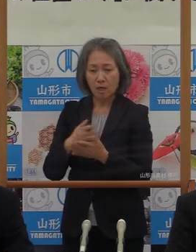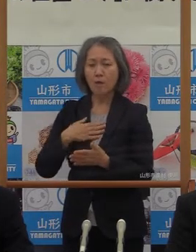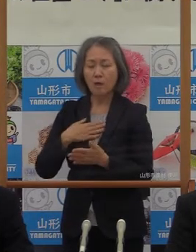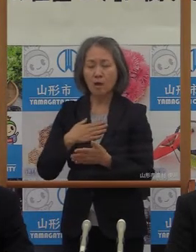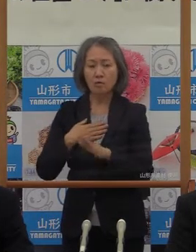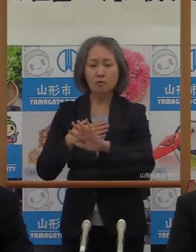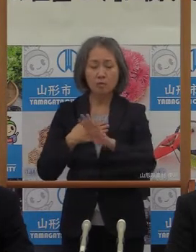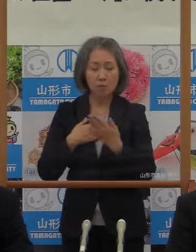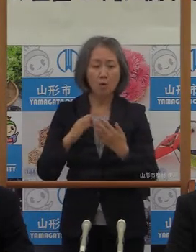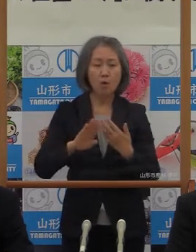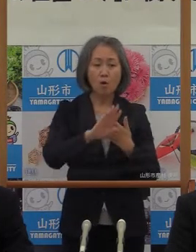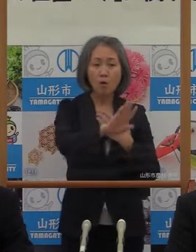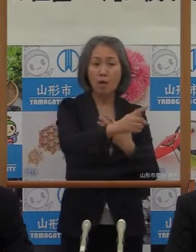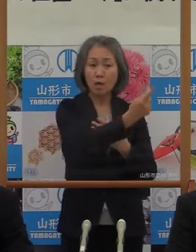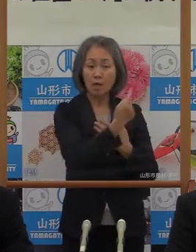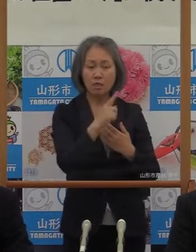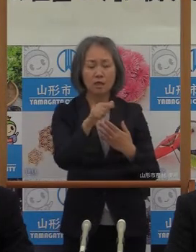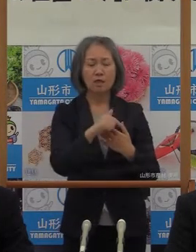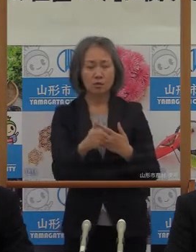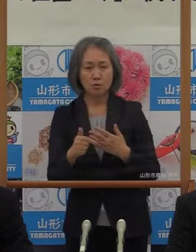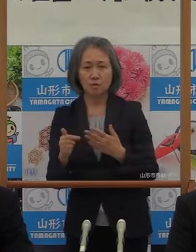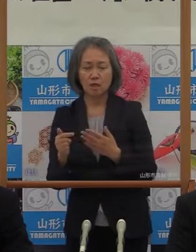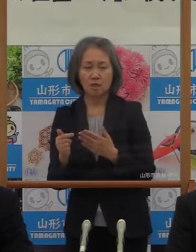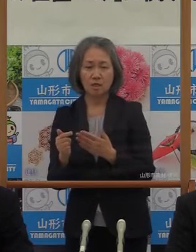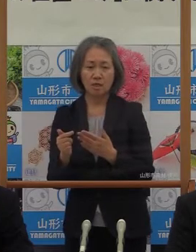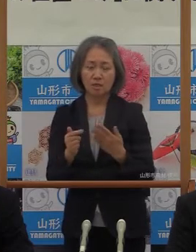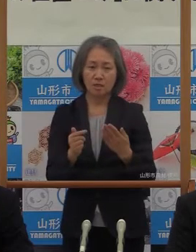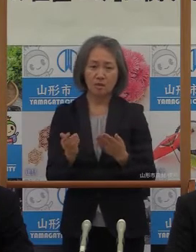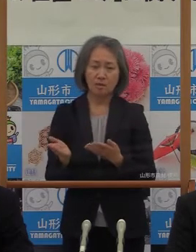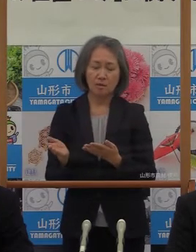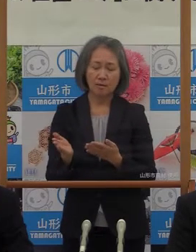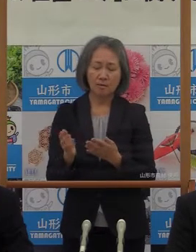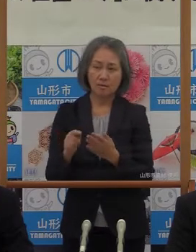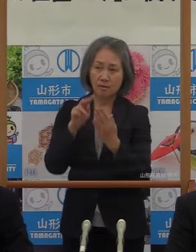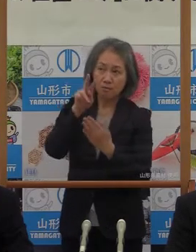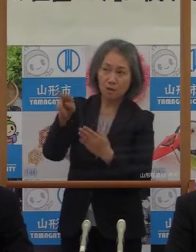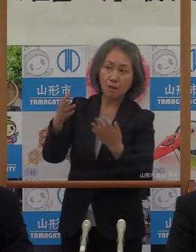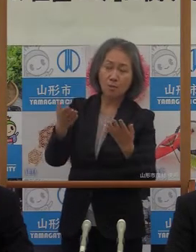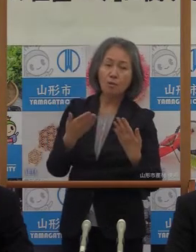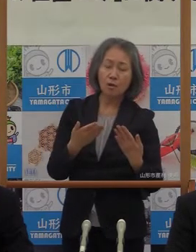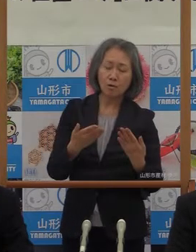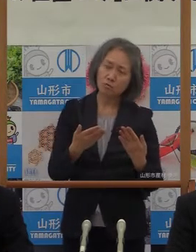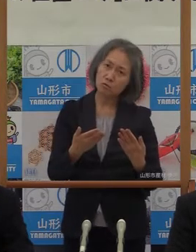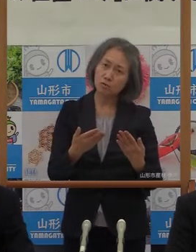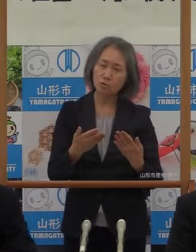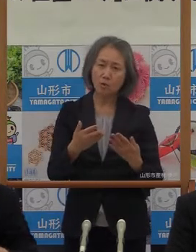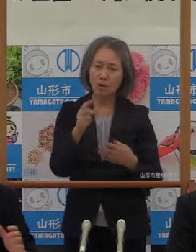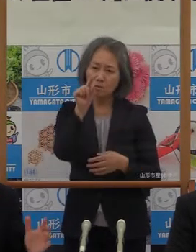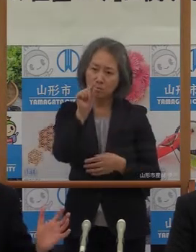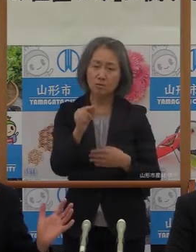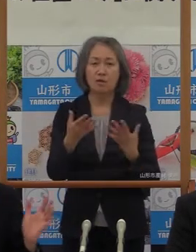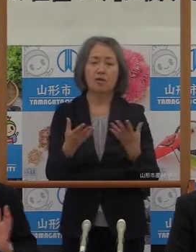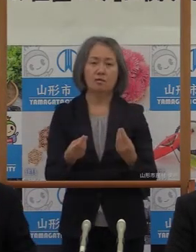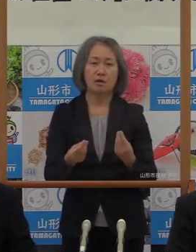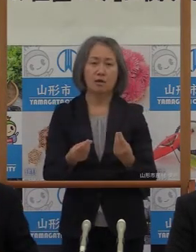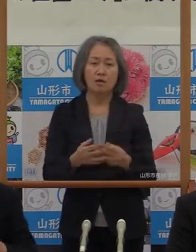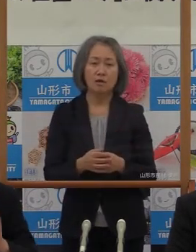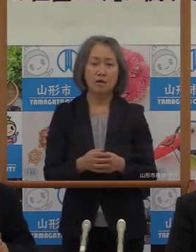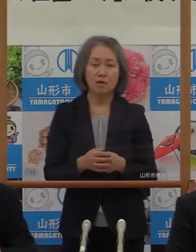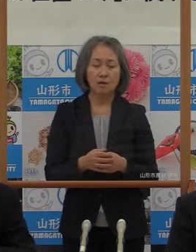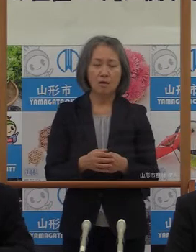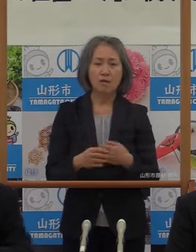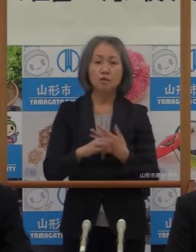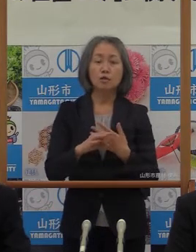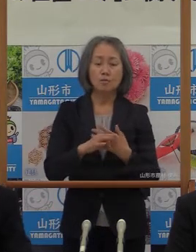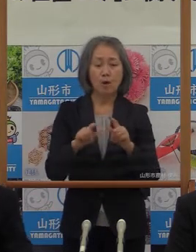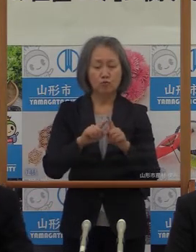というのが意外と少ないんですね。まあ、イベントがあるときにそこで踊ってもらうというのはこれまでもあったんですけども、例えば普通に観光で来られた方が